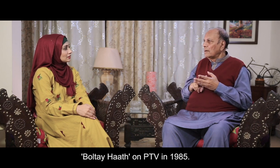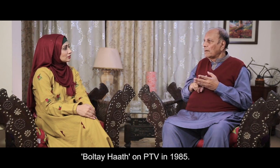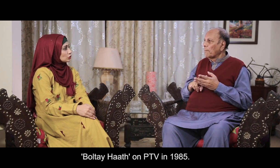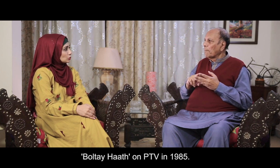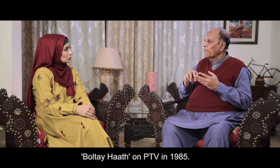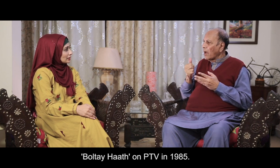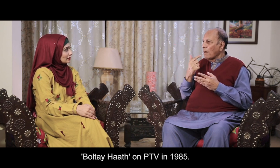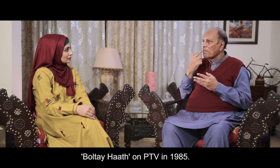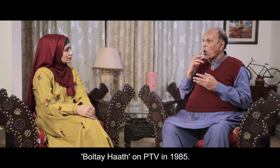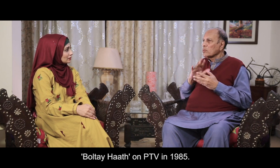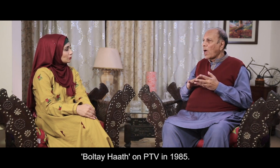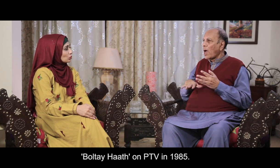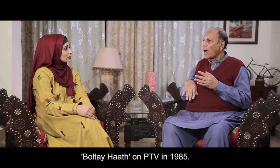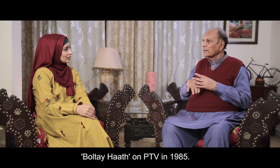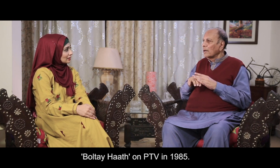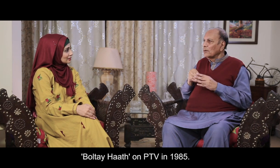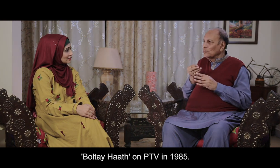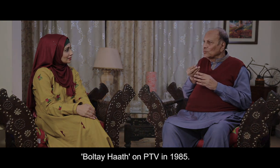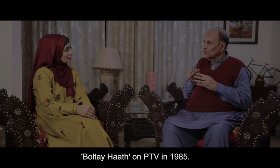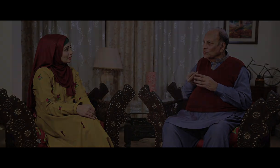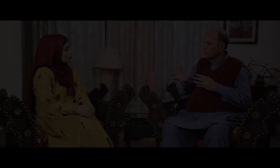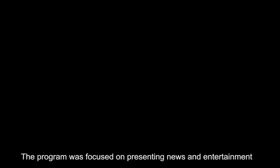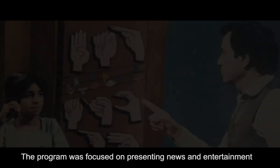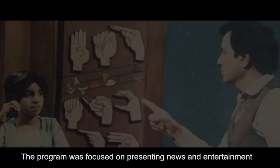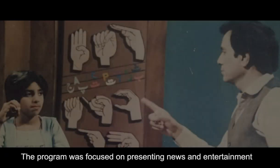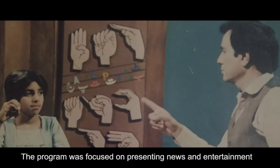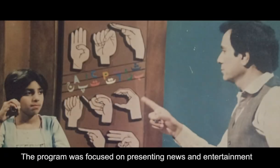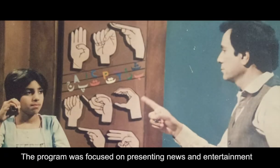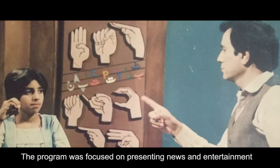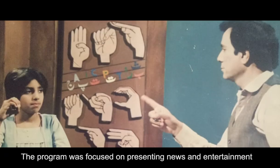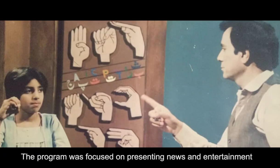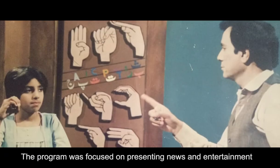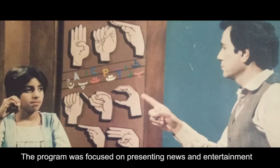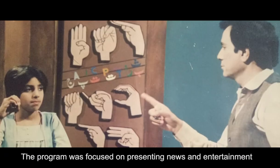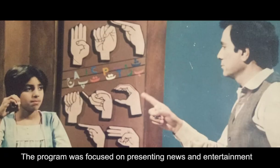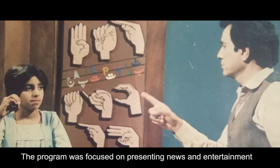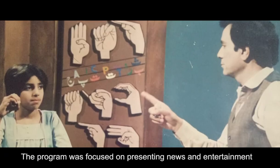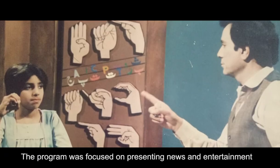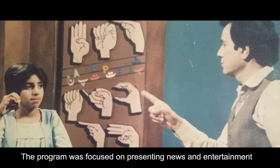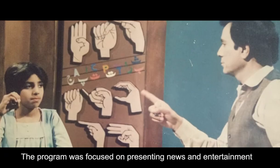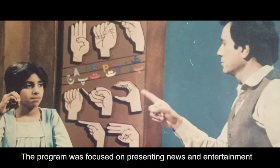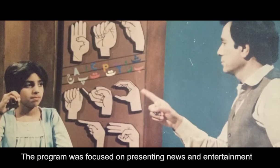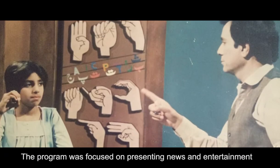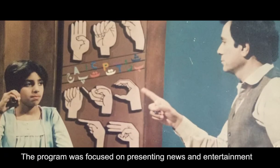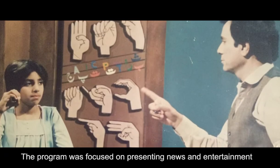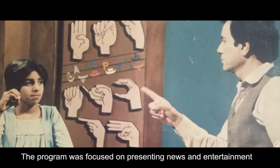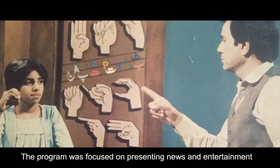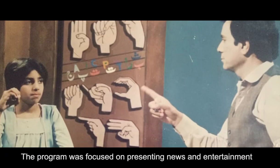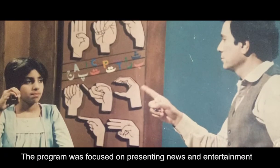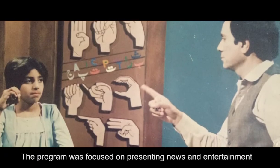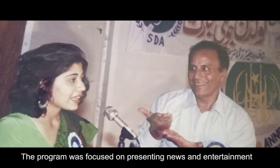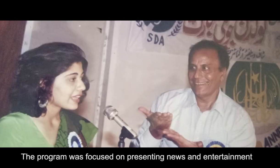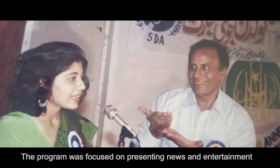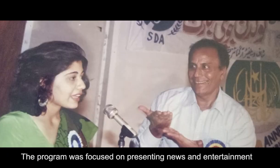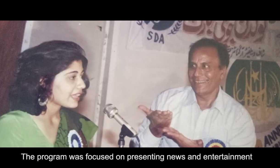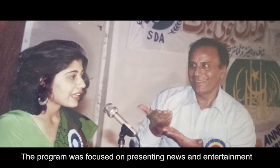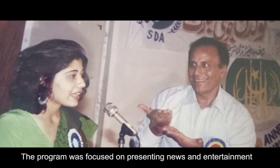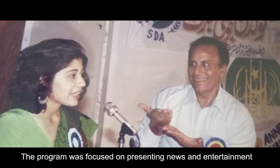पीटीवी से शुरू किया, बोलते हाथ। उसमें न्यूज़ के बारे में पूरी तफसीलात थी,